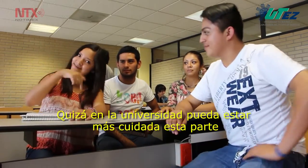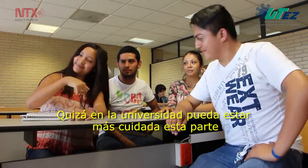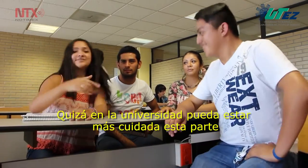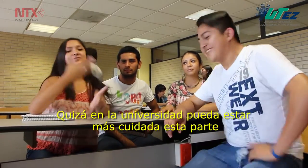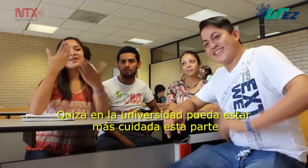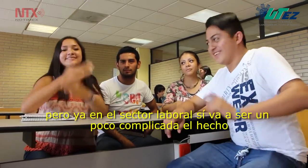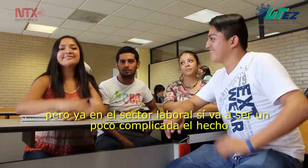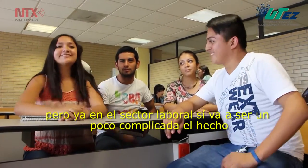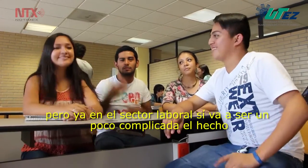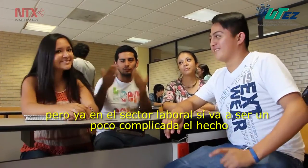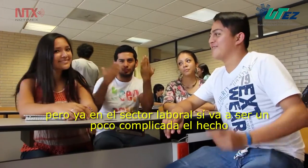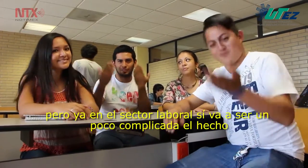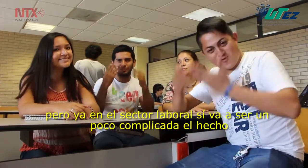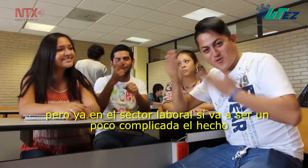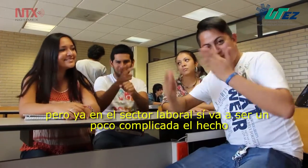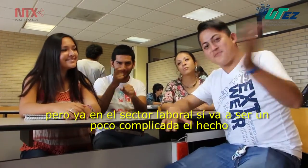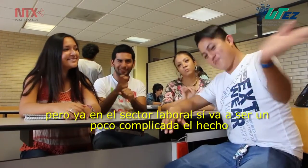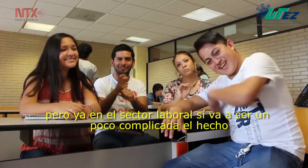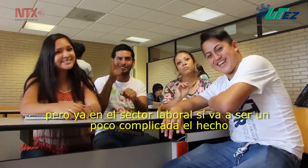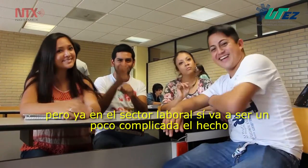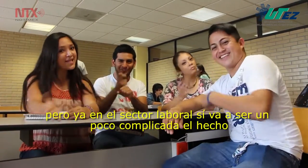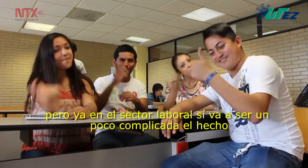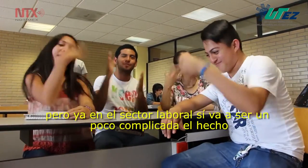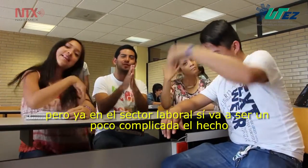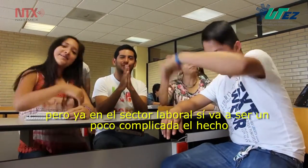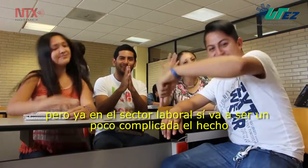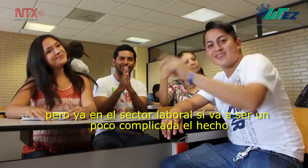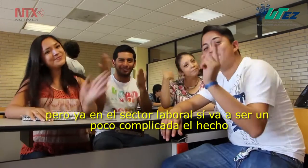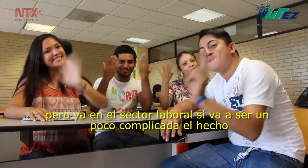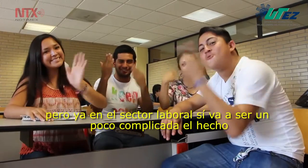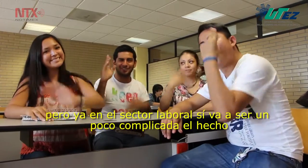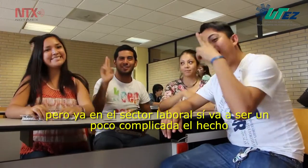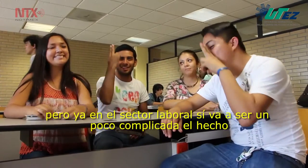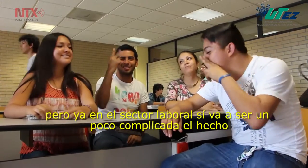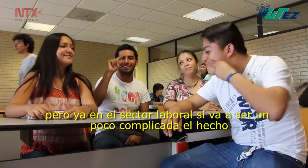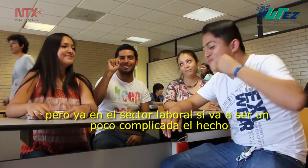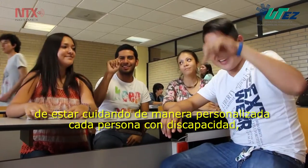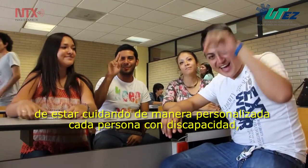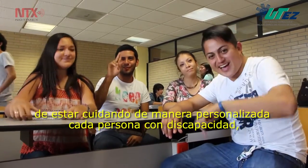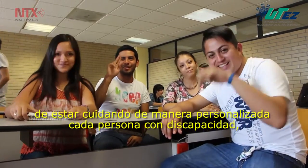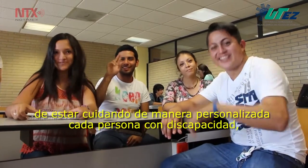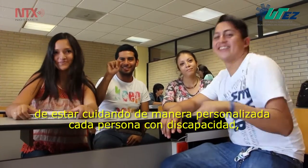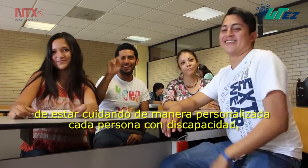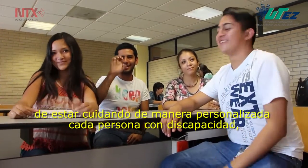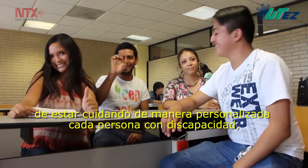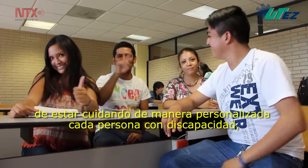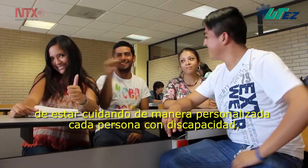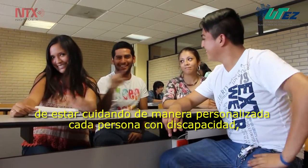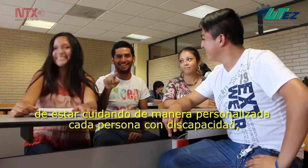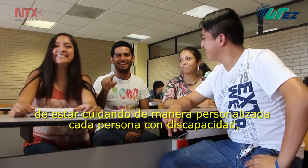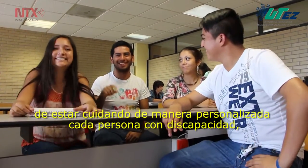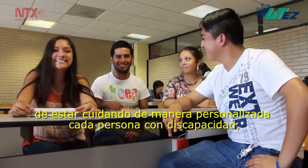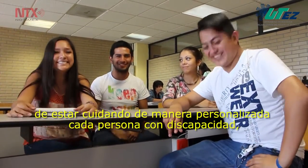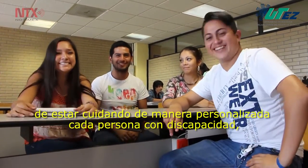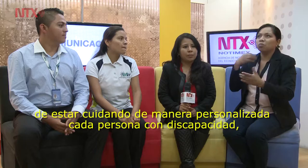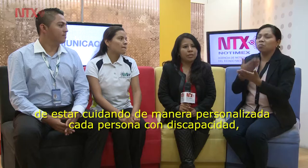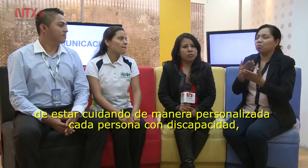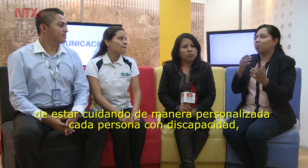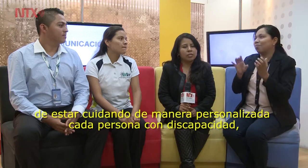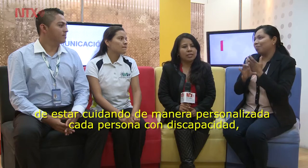parte, pero ya en el sector laboral sí va a ser un poco complicado el hecho de estar cuidando de manera personalizada a cada persona con discapacidad. Entonces aquí